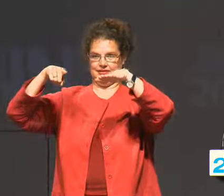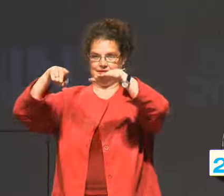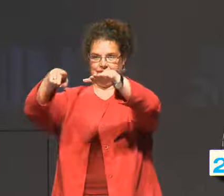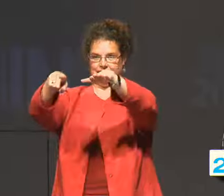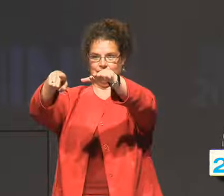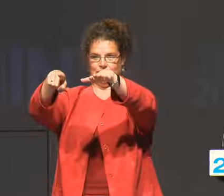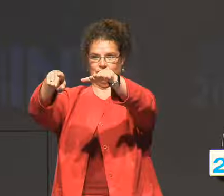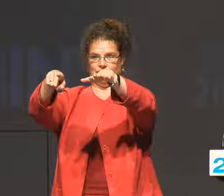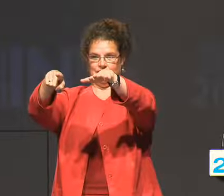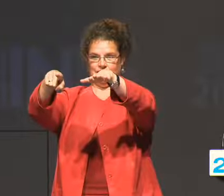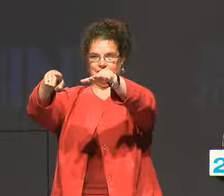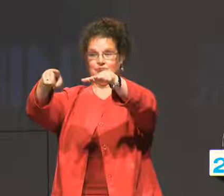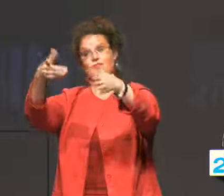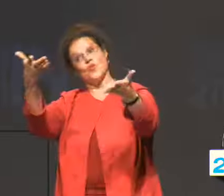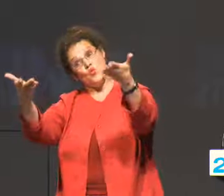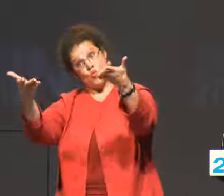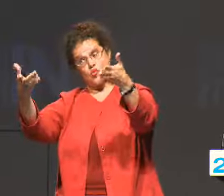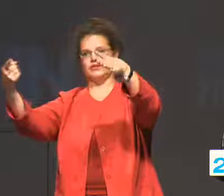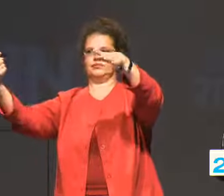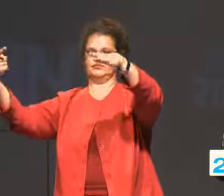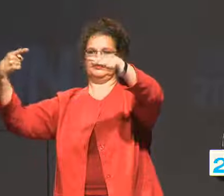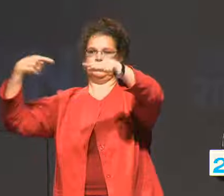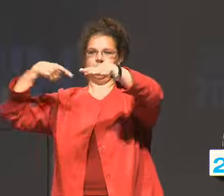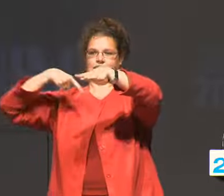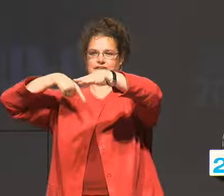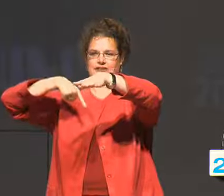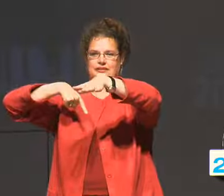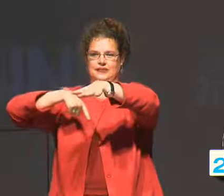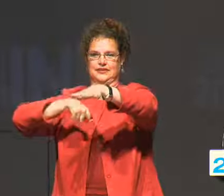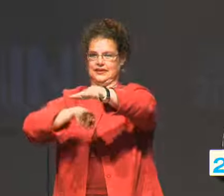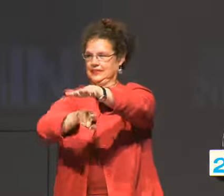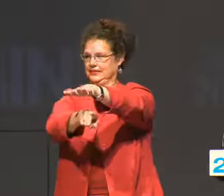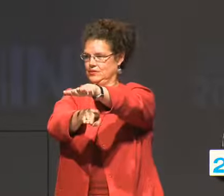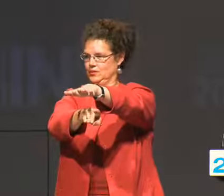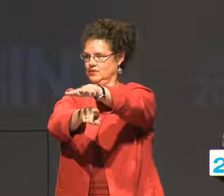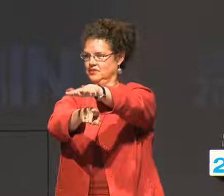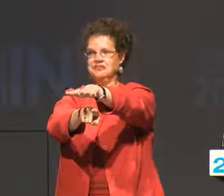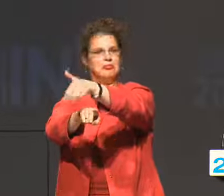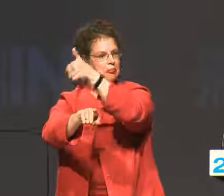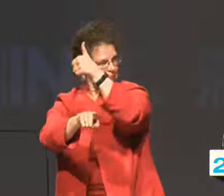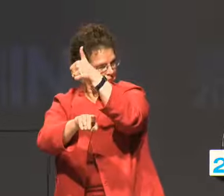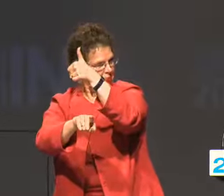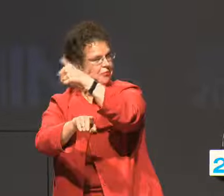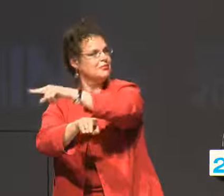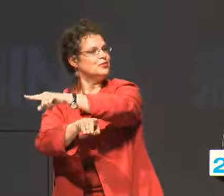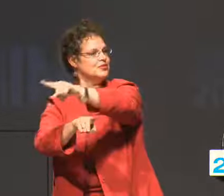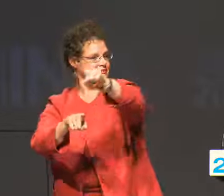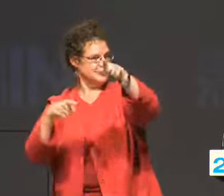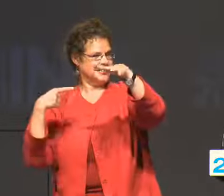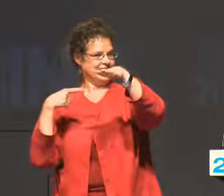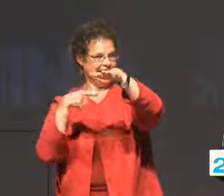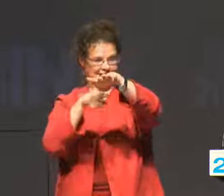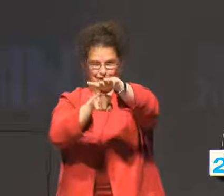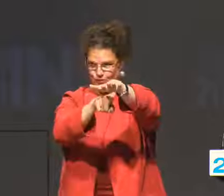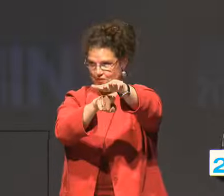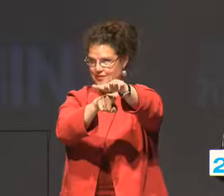Hier auf der gleichen Ebene die Bewegung nach vorne. Oder diese Gebärde hier, ja, sehr gut,